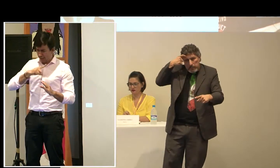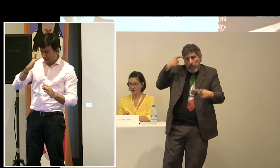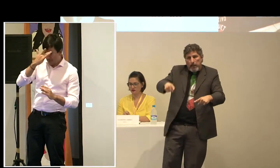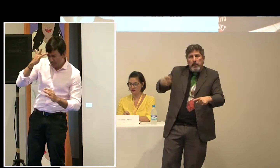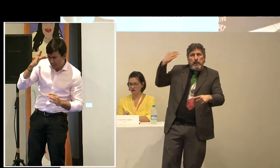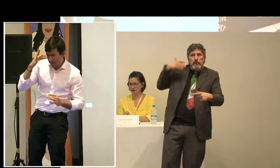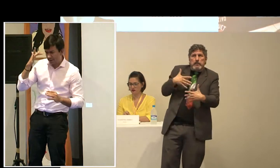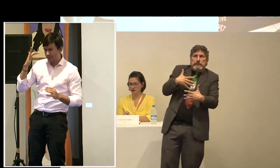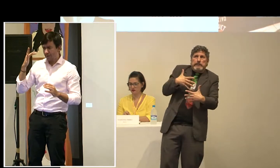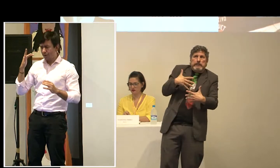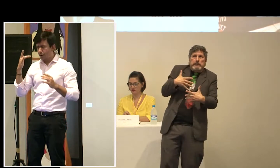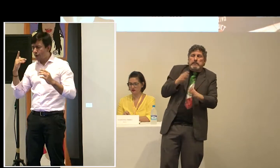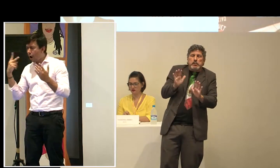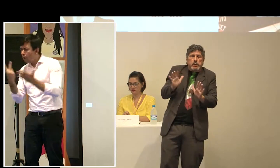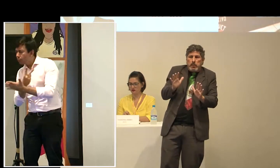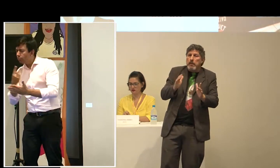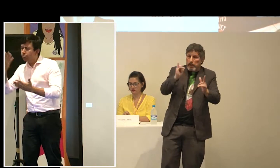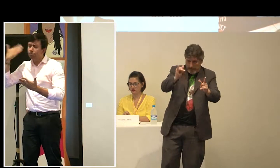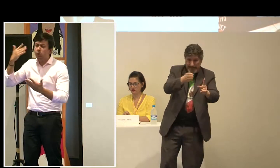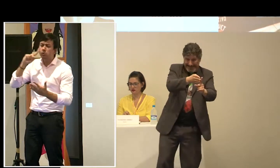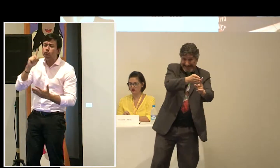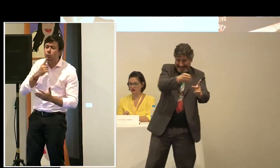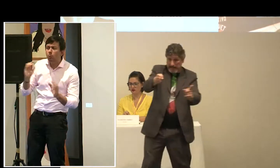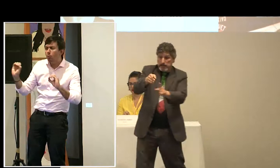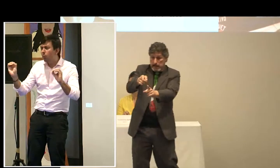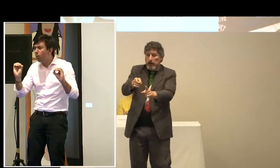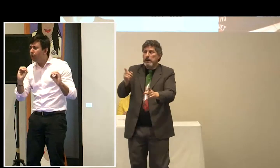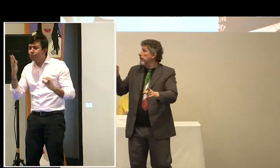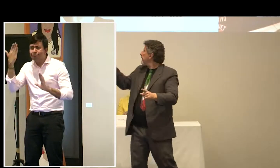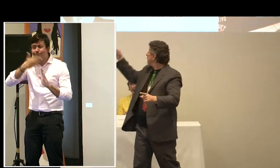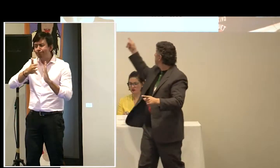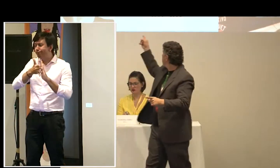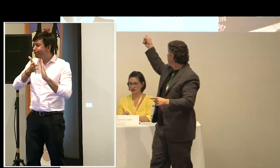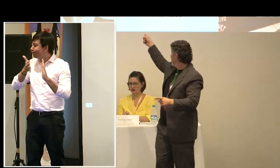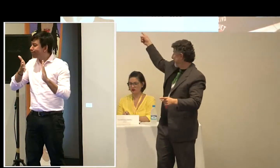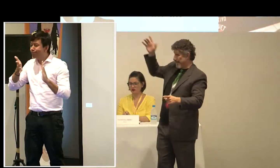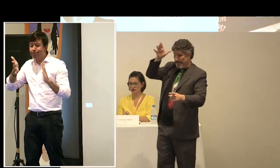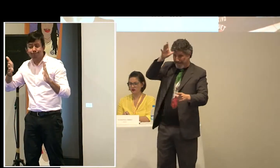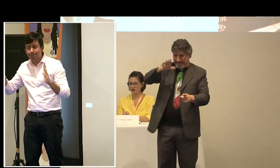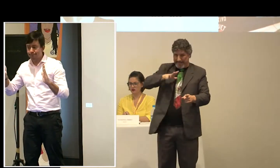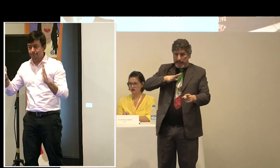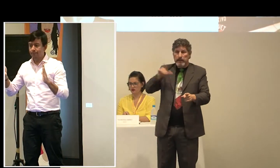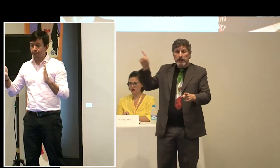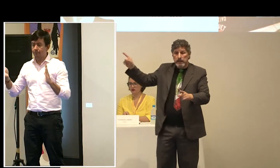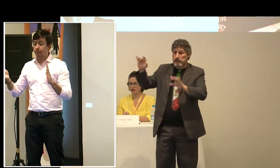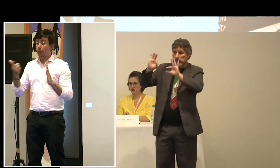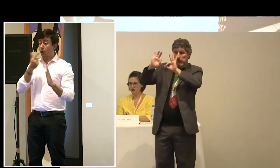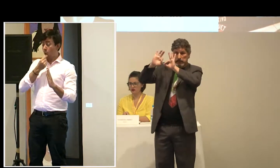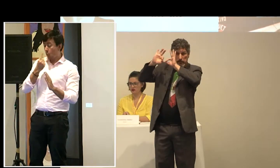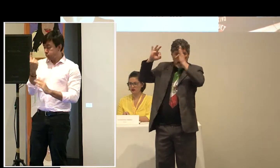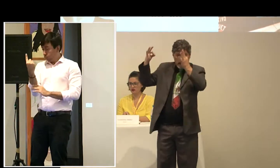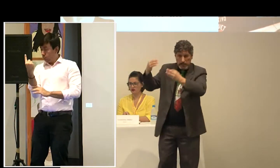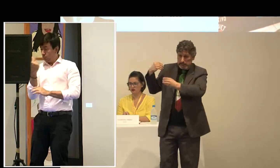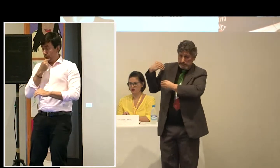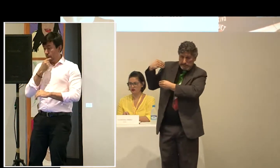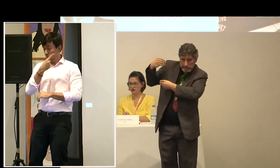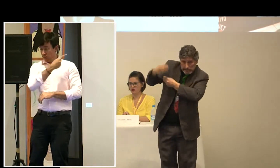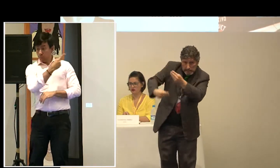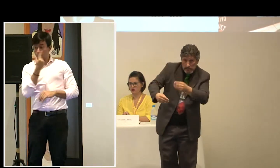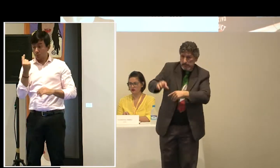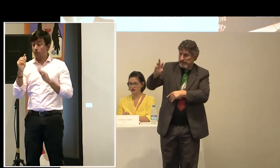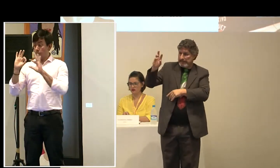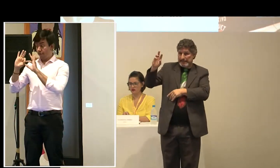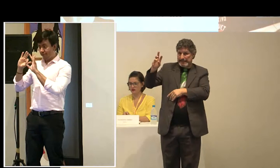E nós temos conhecimento histórico de que até o ano de 1902 a escola existia.